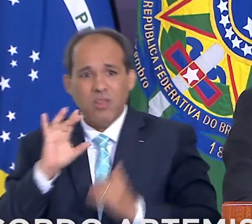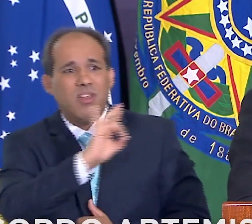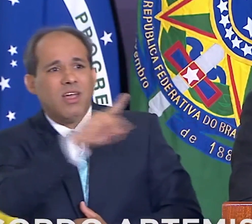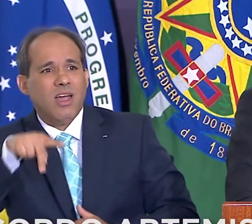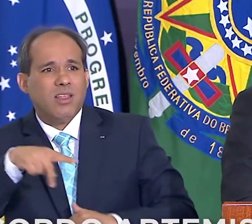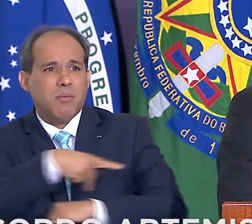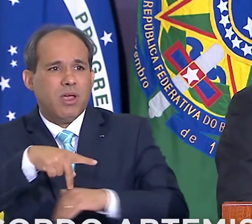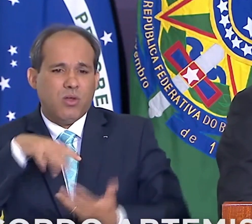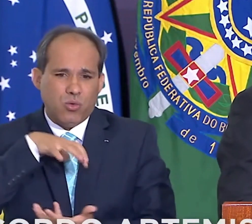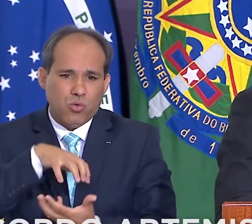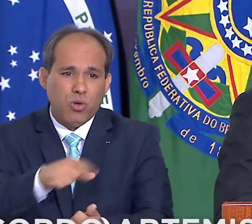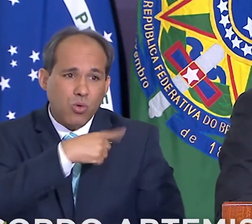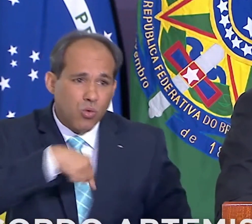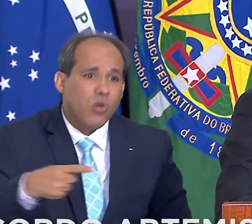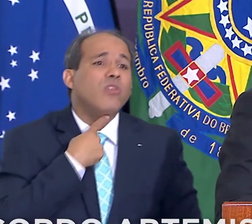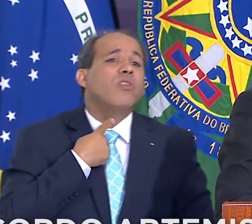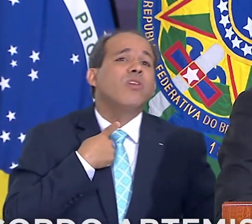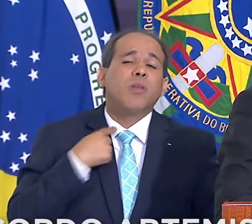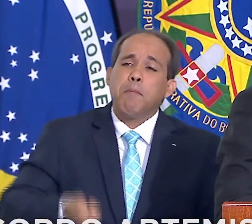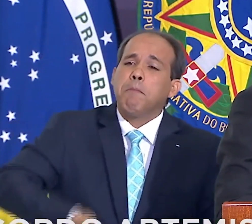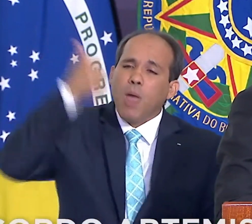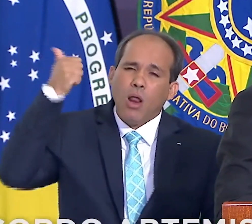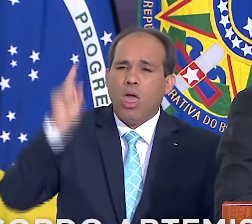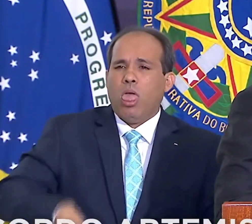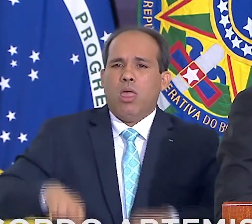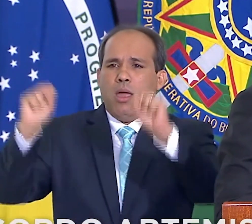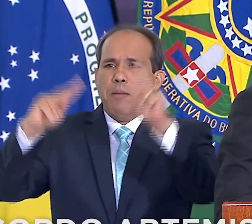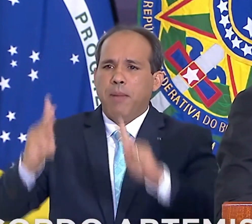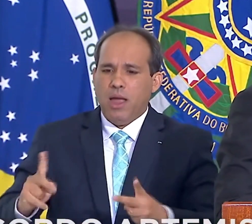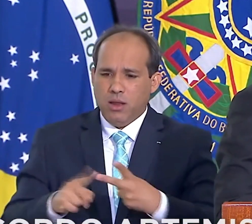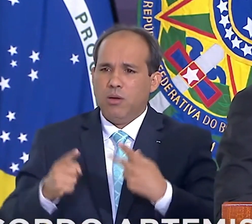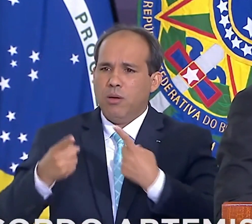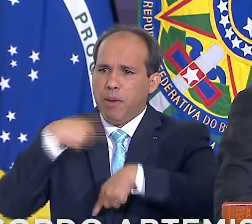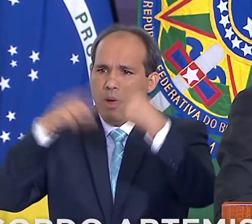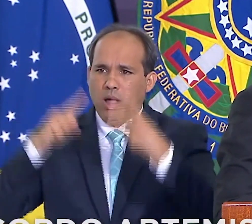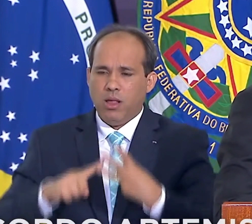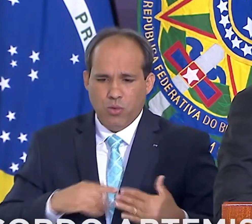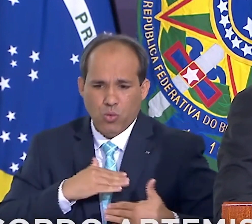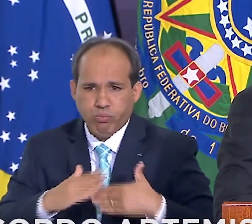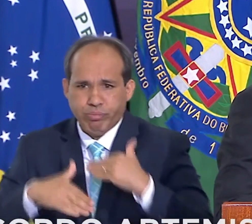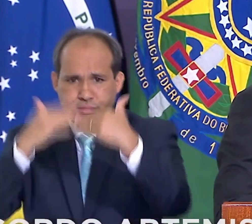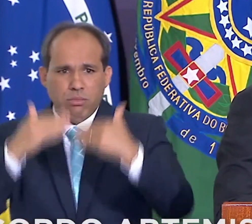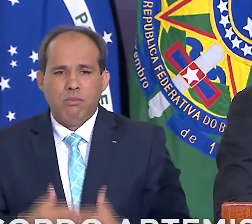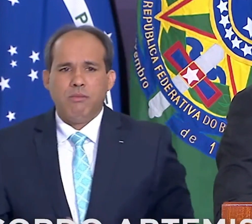do mundo. Nós desejamos a mesma coisa, a paz, o progresso, o